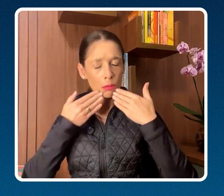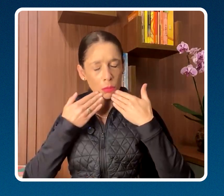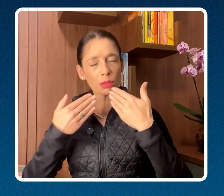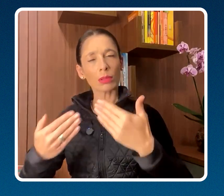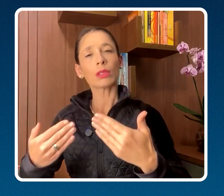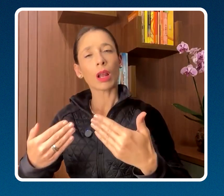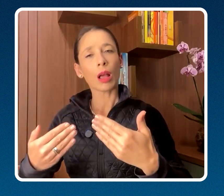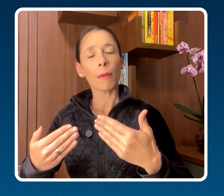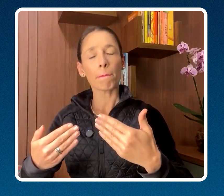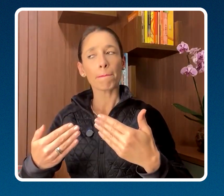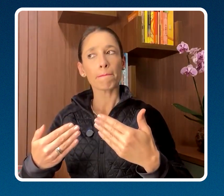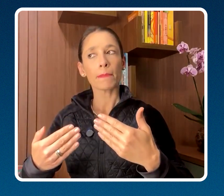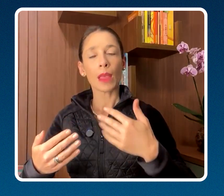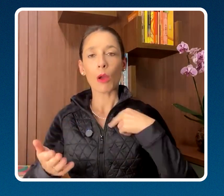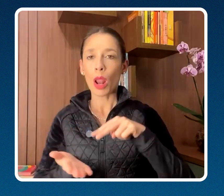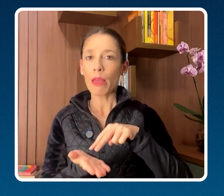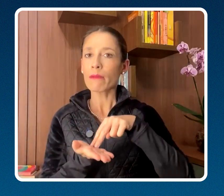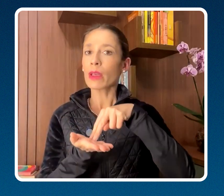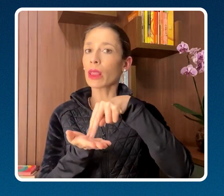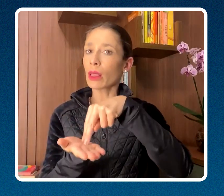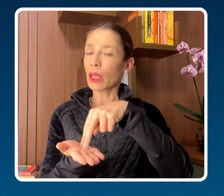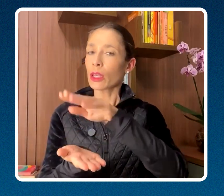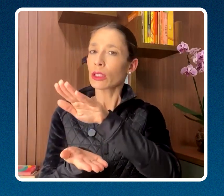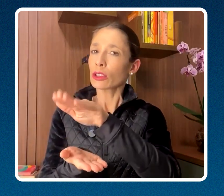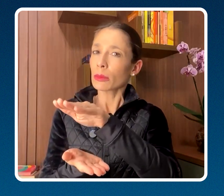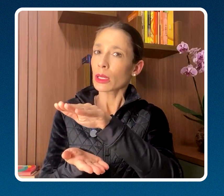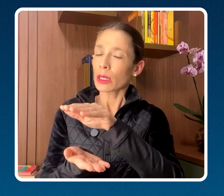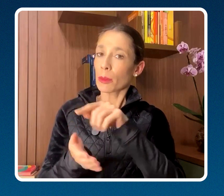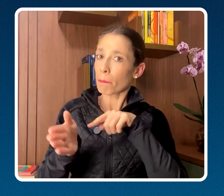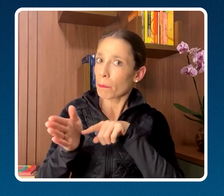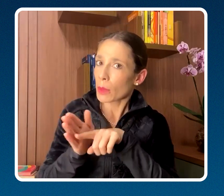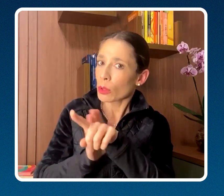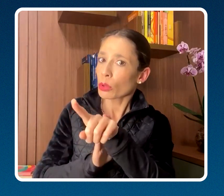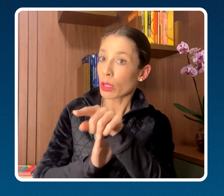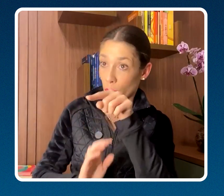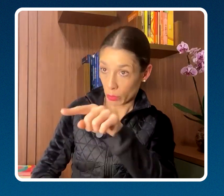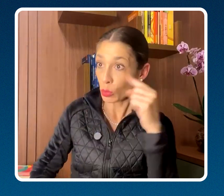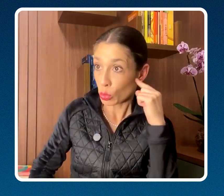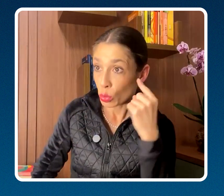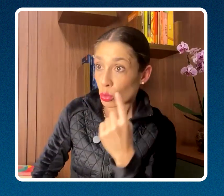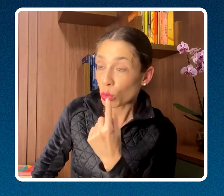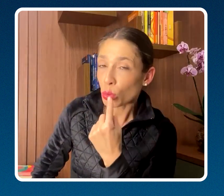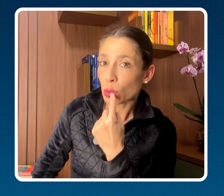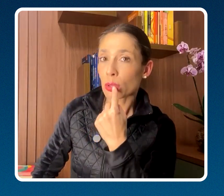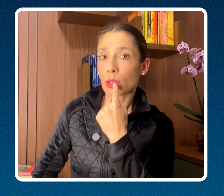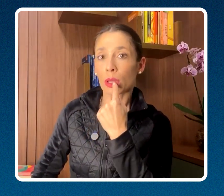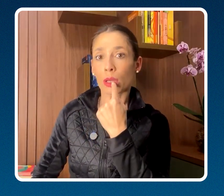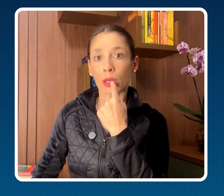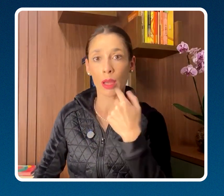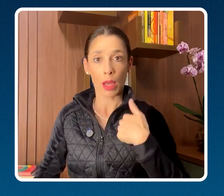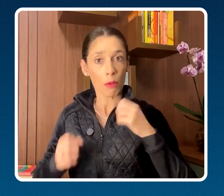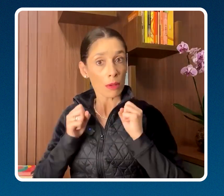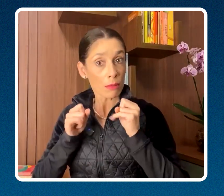eu levantei, toquei nela assim e perguntei para ela realmente se ela era surda e tal. E eu expliquei